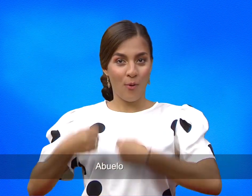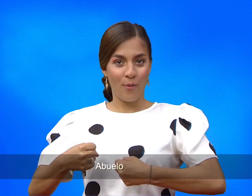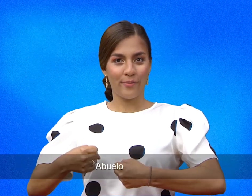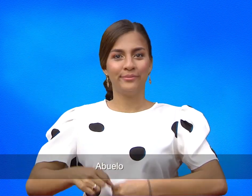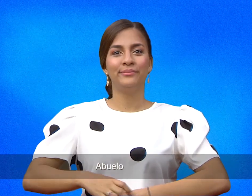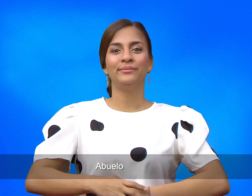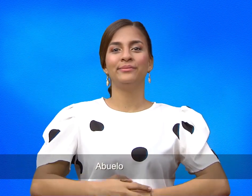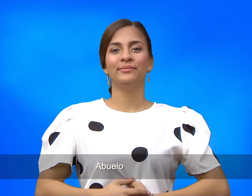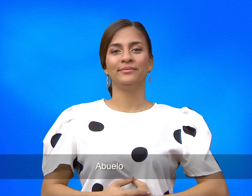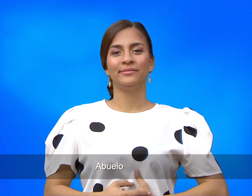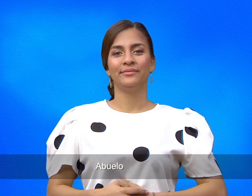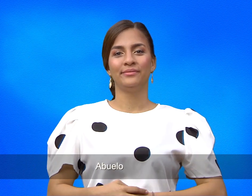Abuelo.